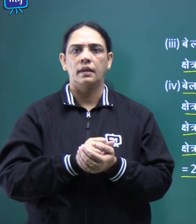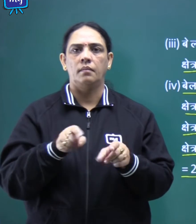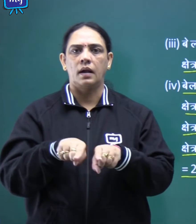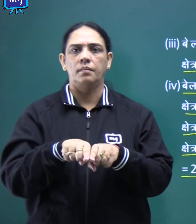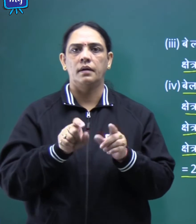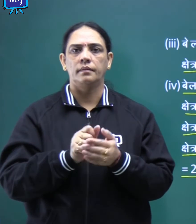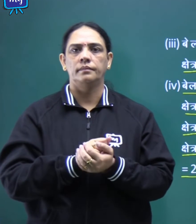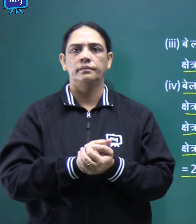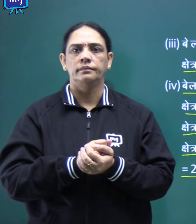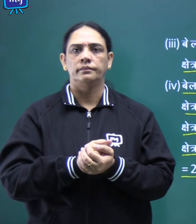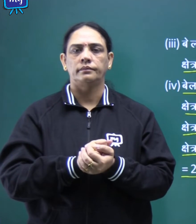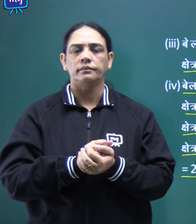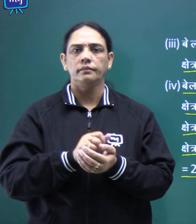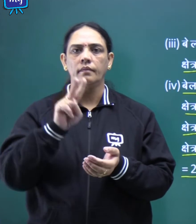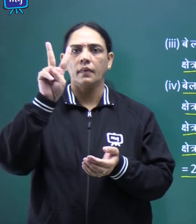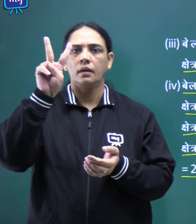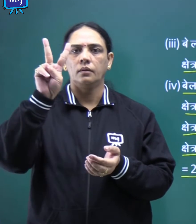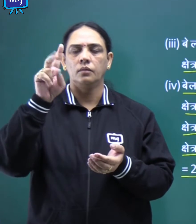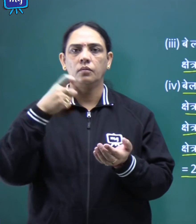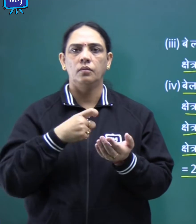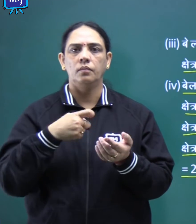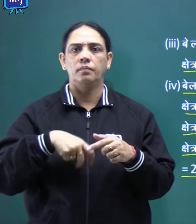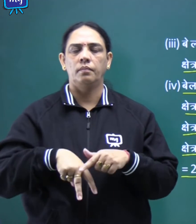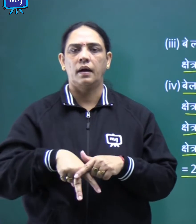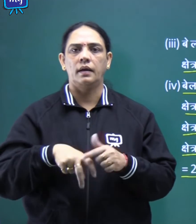बराबर 2 पाई आर